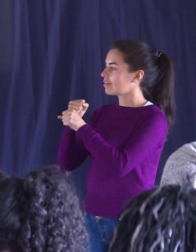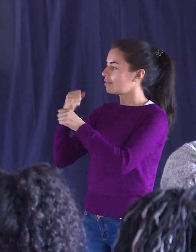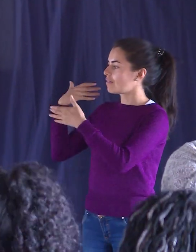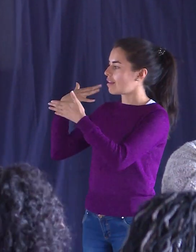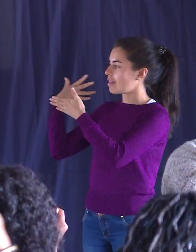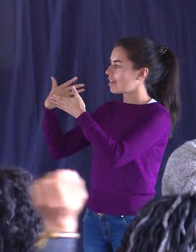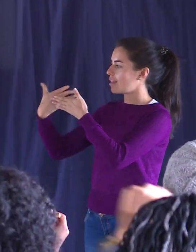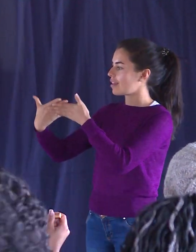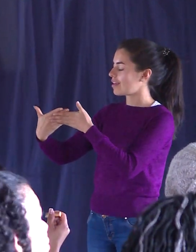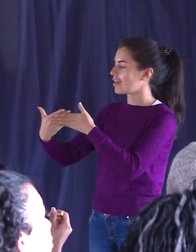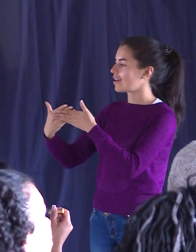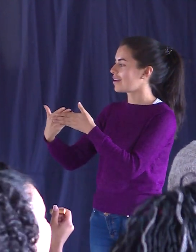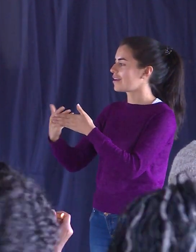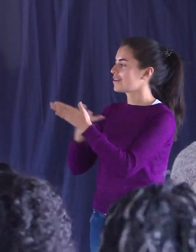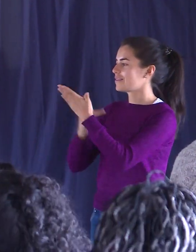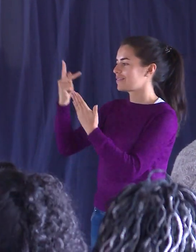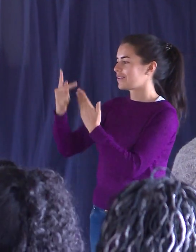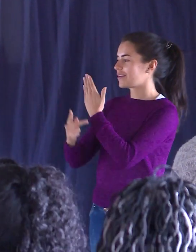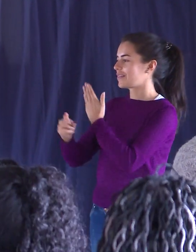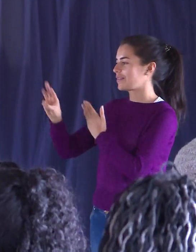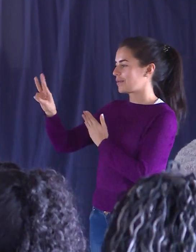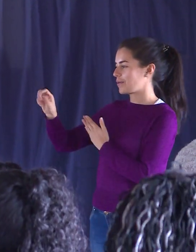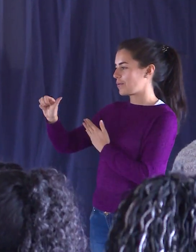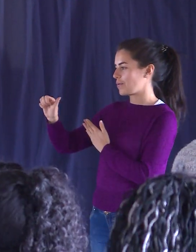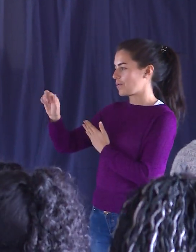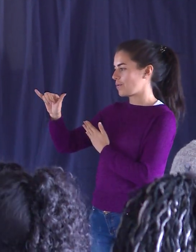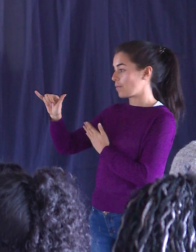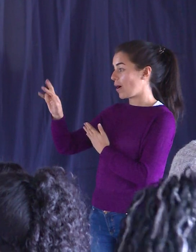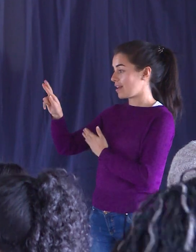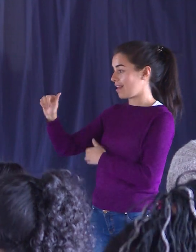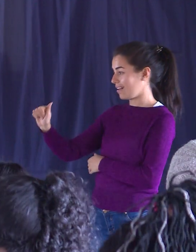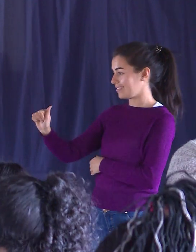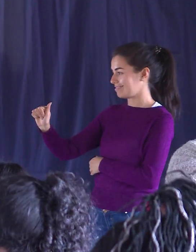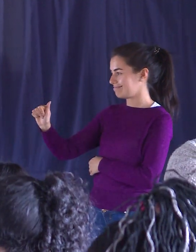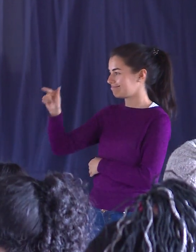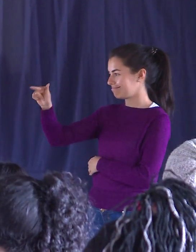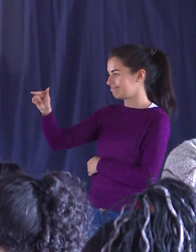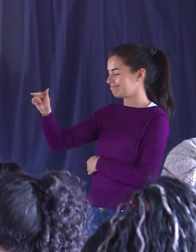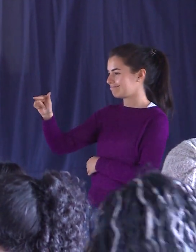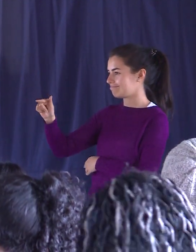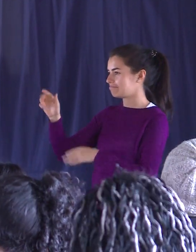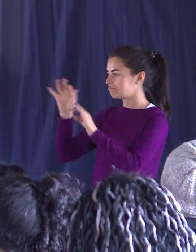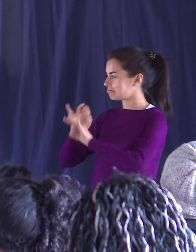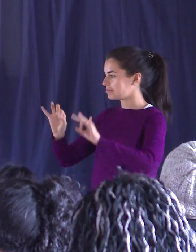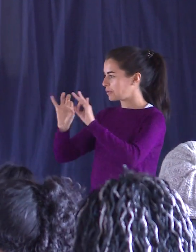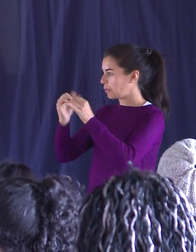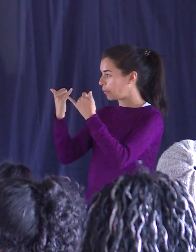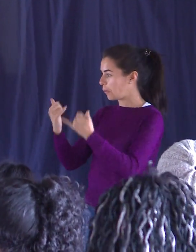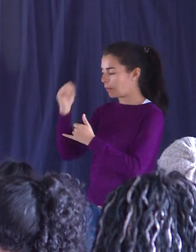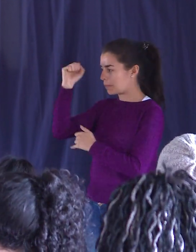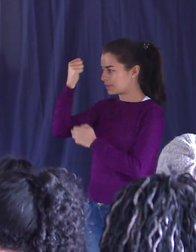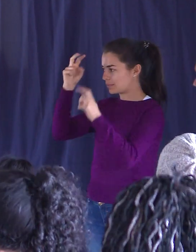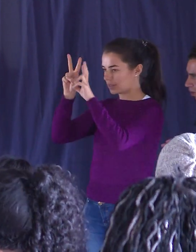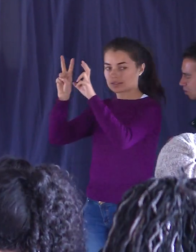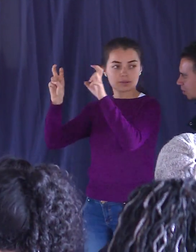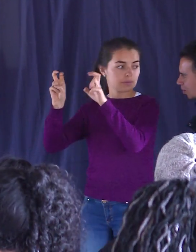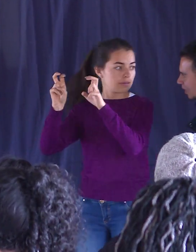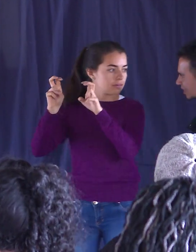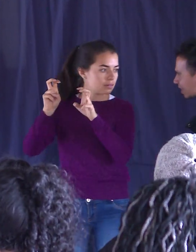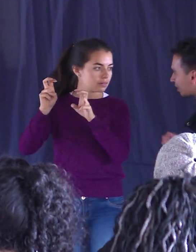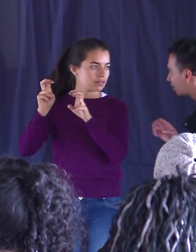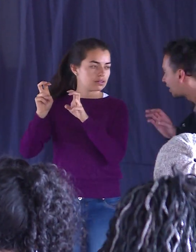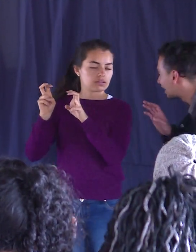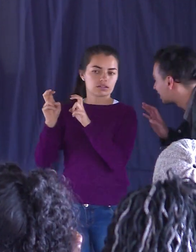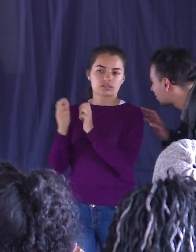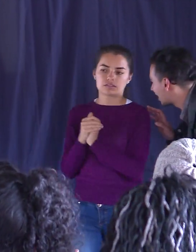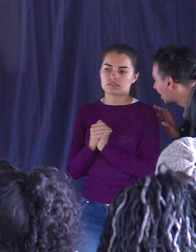varios años, que va a ser el eje central de nuestras actividades el día de hoy. La idea es que hoy todos vinieran con